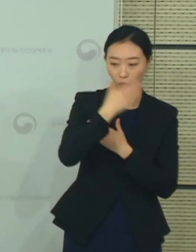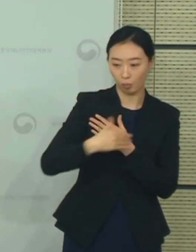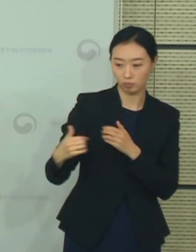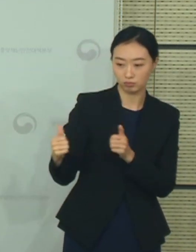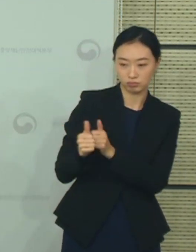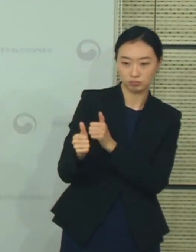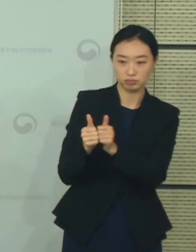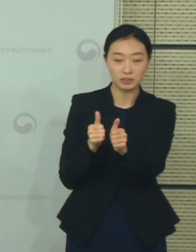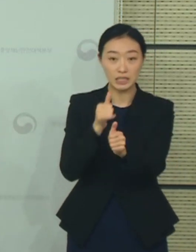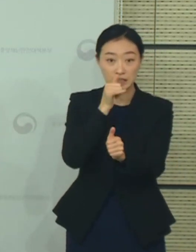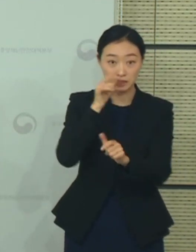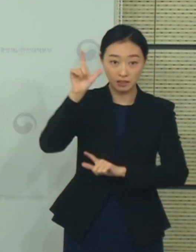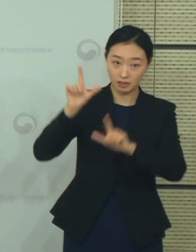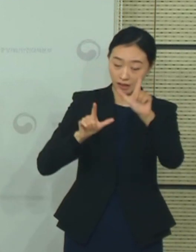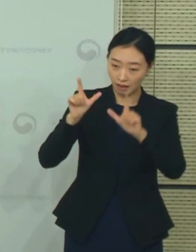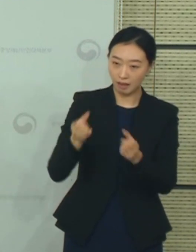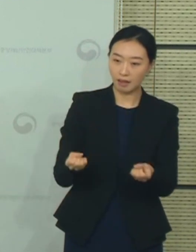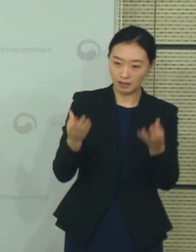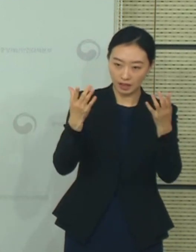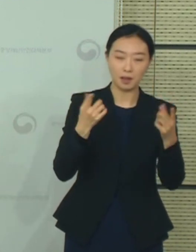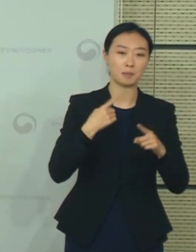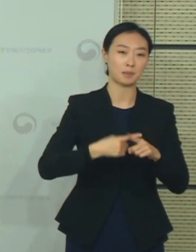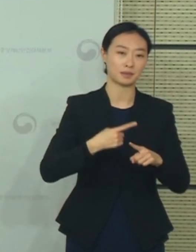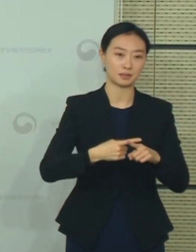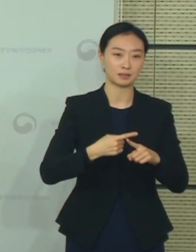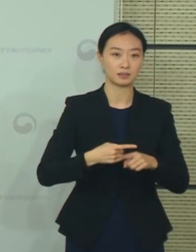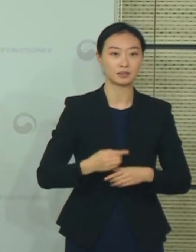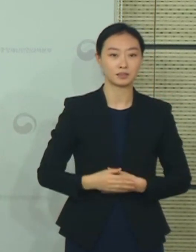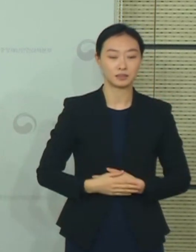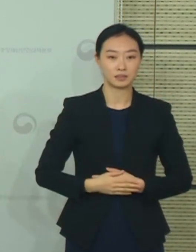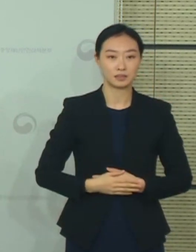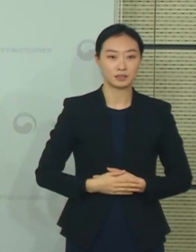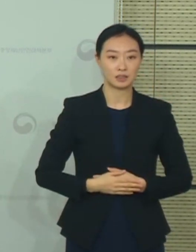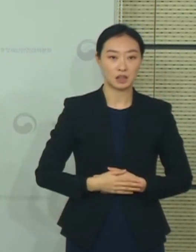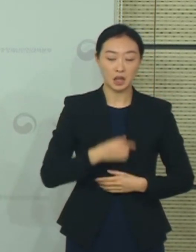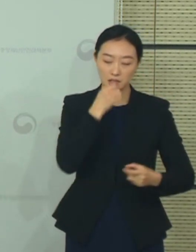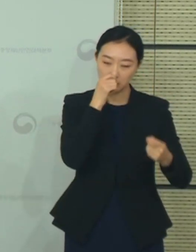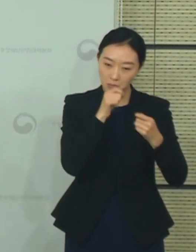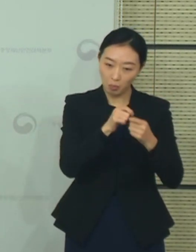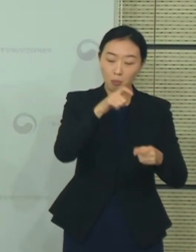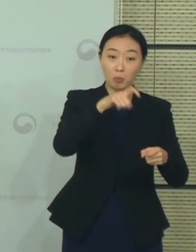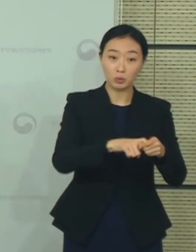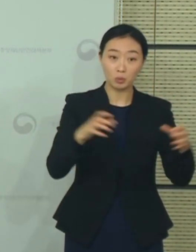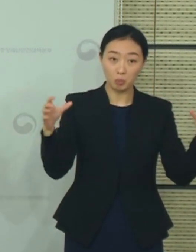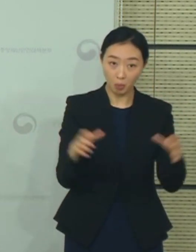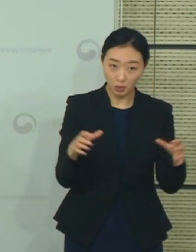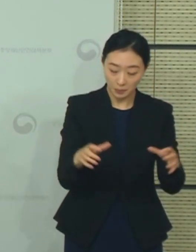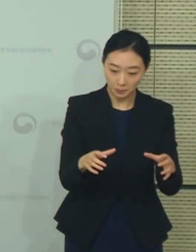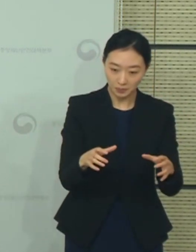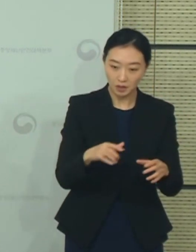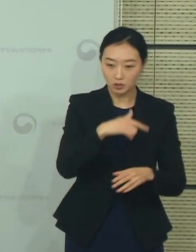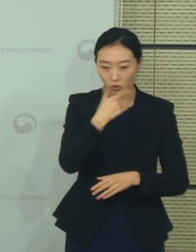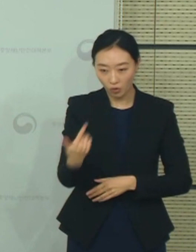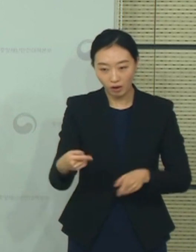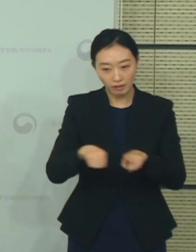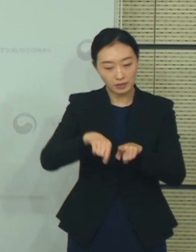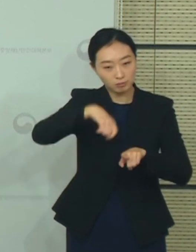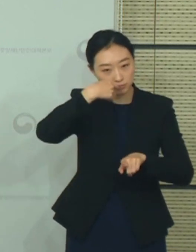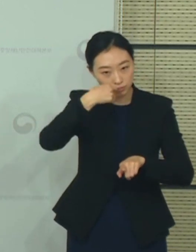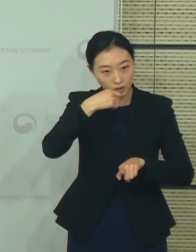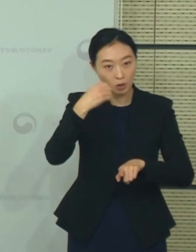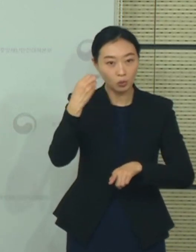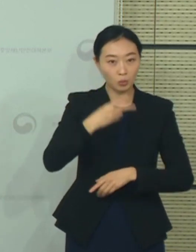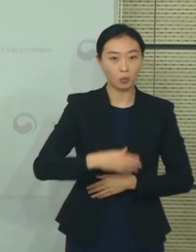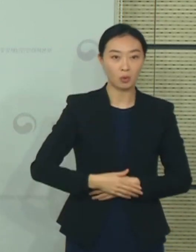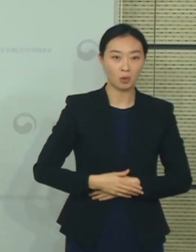만한 행위를 하는 행사도 마찬가지입니다. 친목을 목적으로 하는 모임, 회식, 여행 등 시급성과